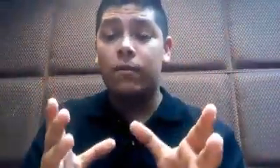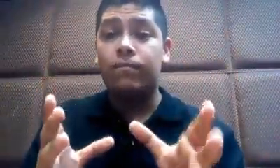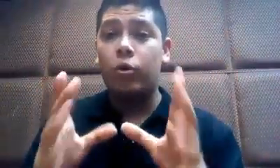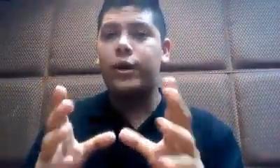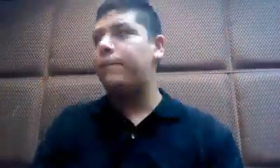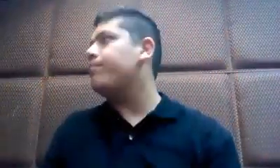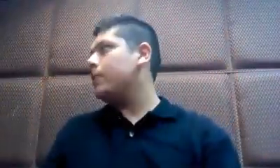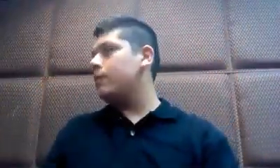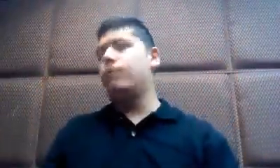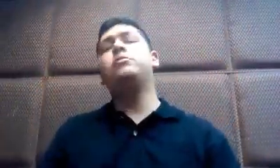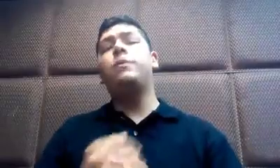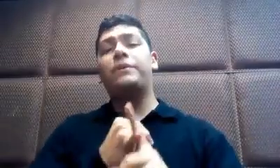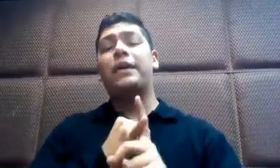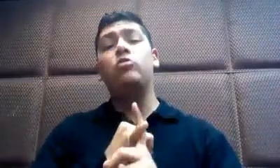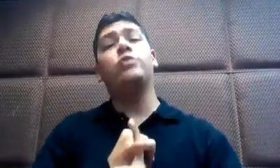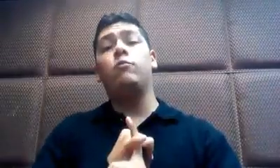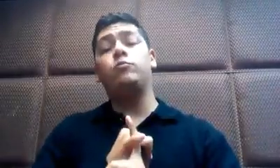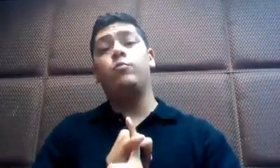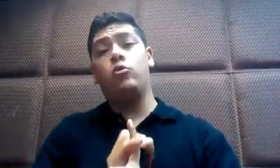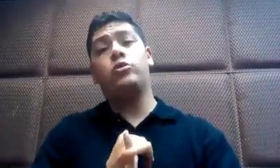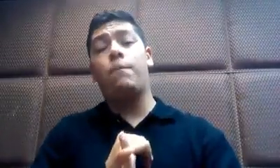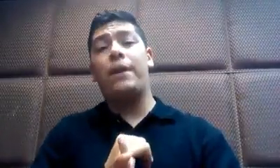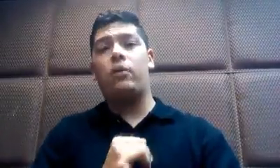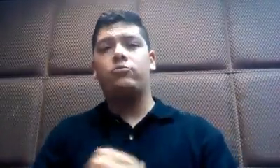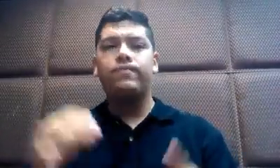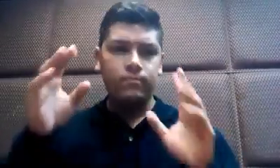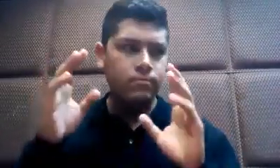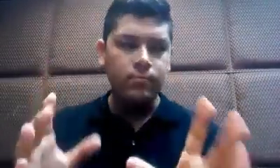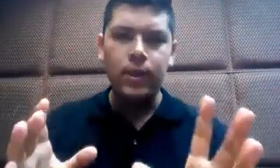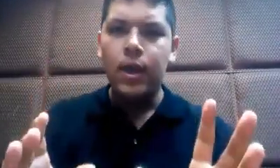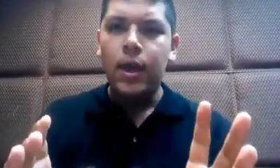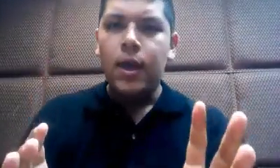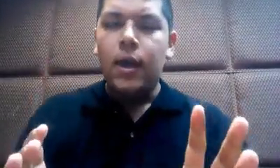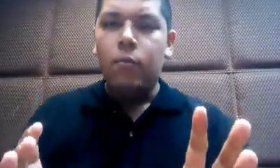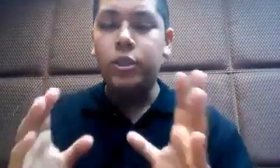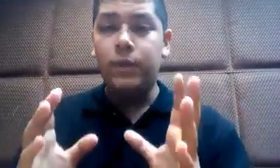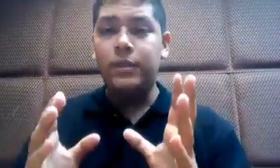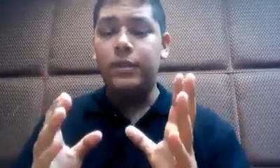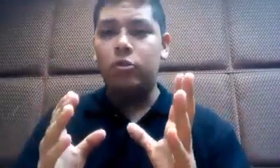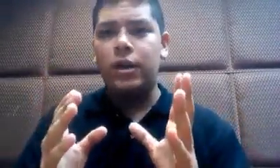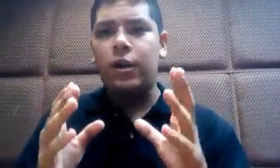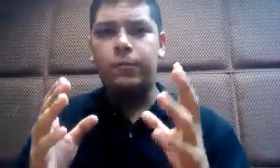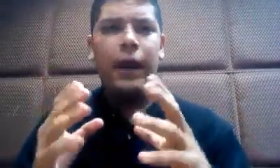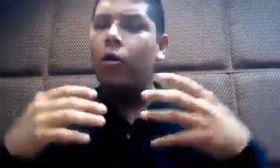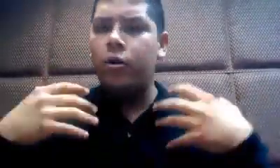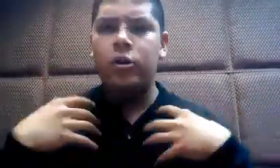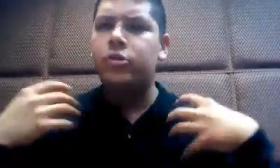¿Por qué? Vamos a empezar con los que van parados. Muchas veces te toca que vas parado y no traes